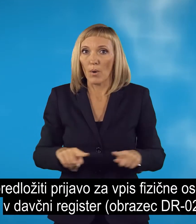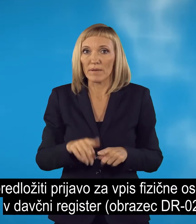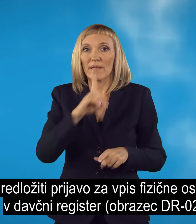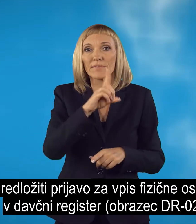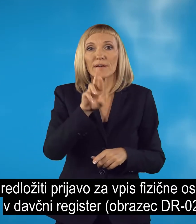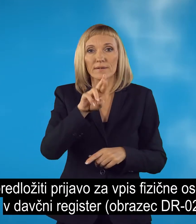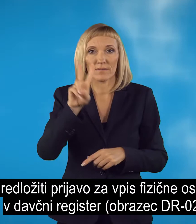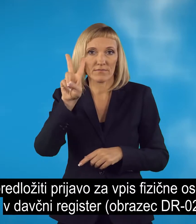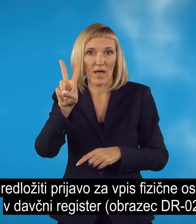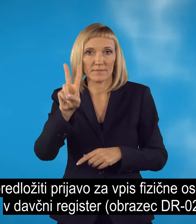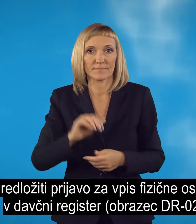Obrazec DR2.